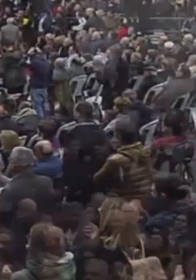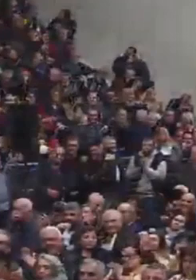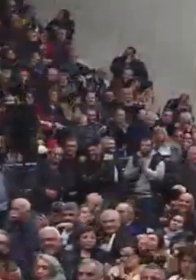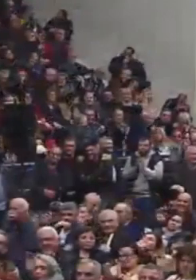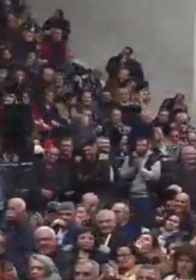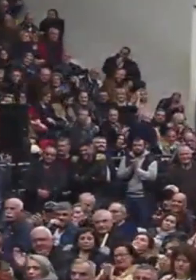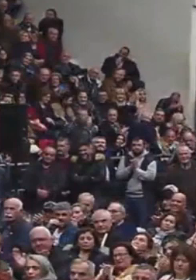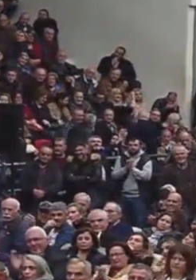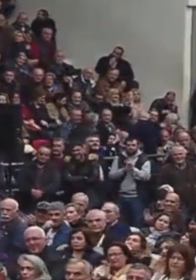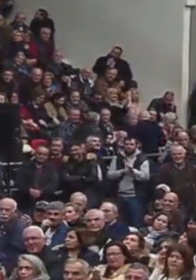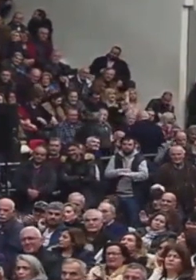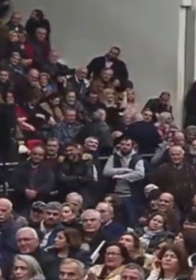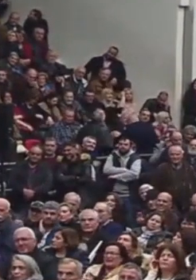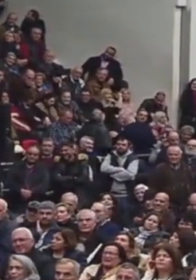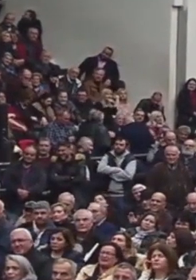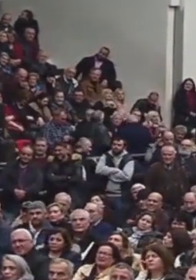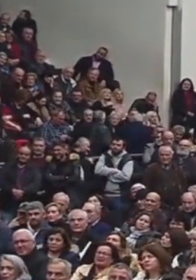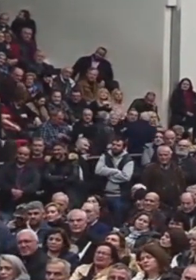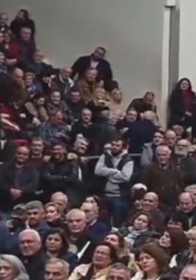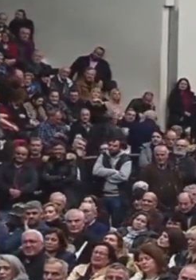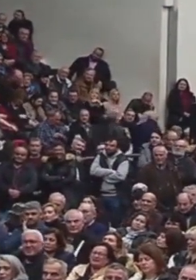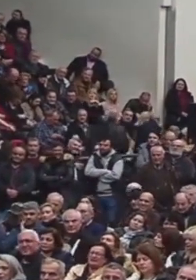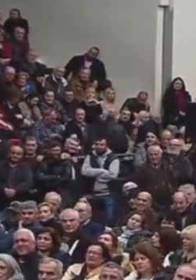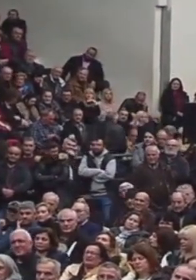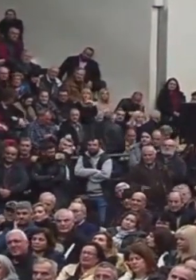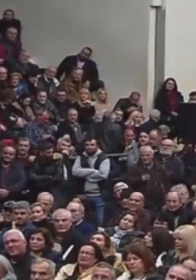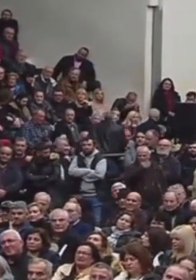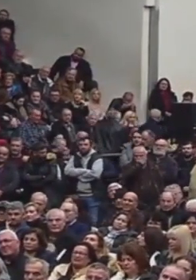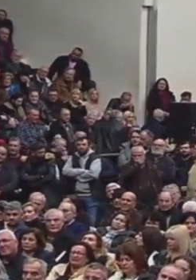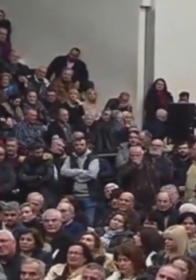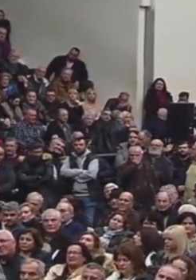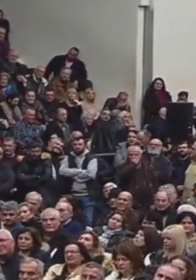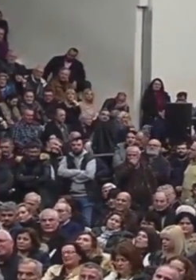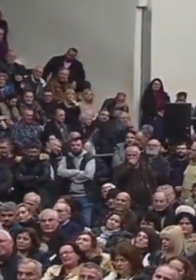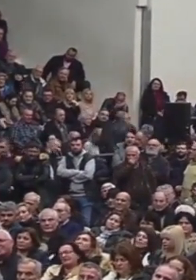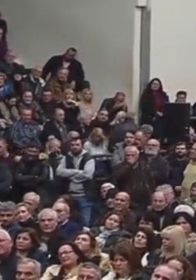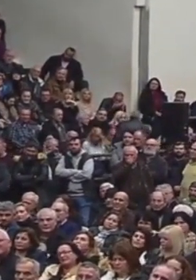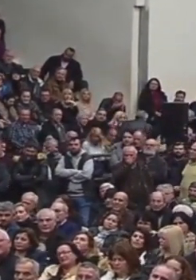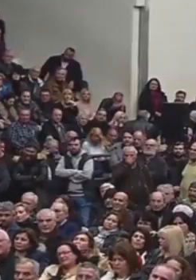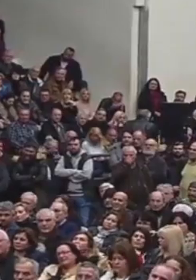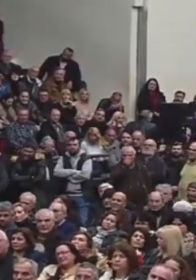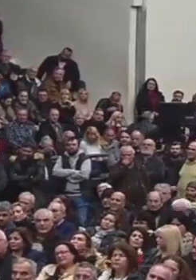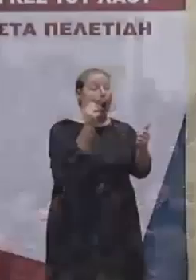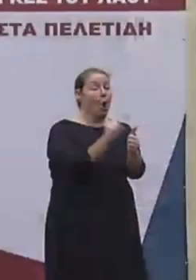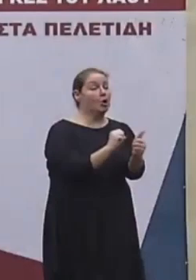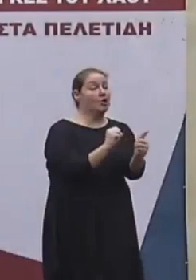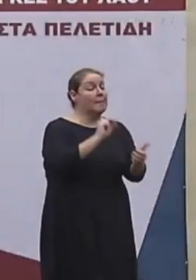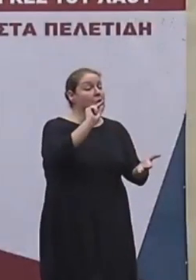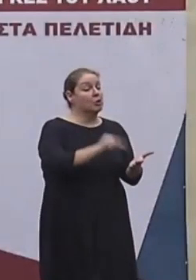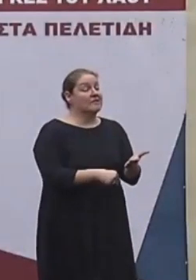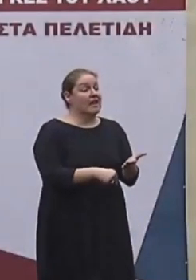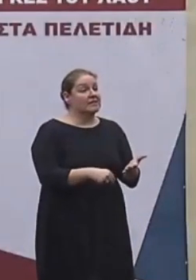Και τους λέμε ότι, για παράδειγμα, πώς γίνεται να έρχεται το οκτάμινο και να έχουμε την άλλη